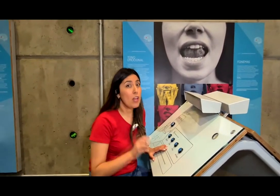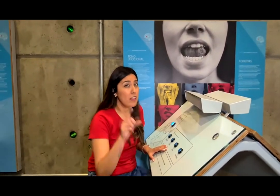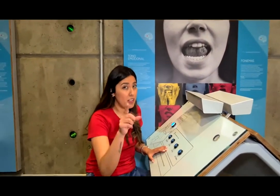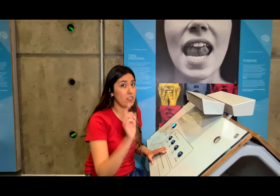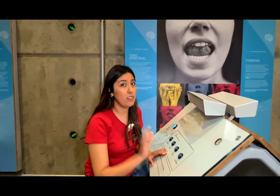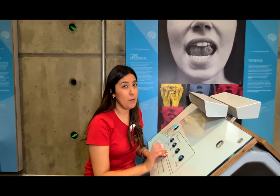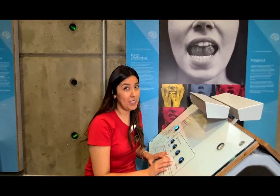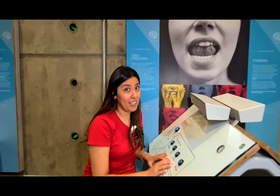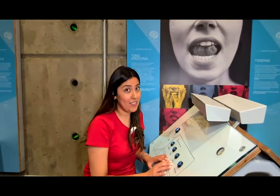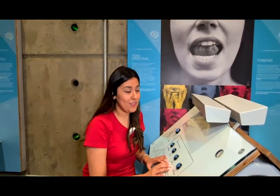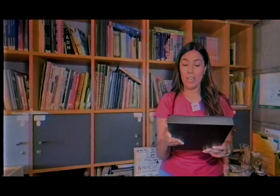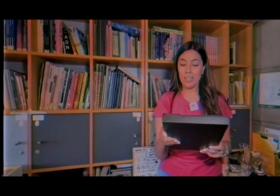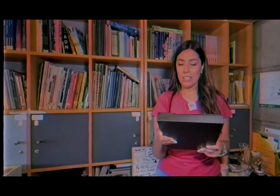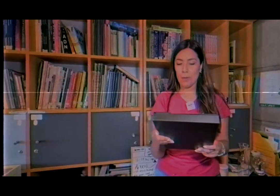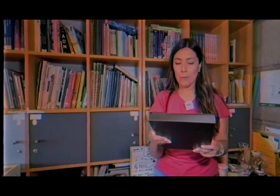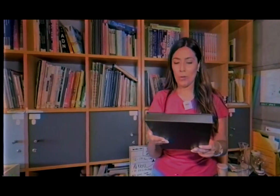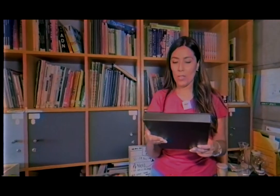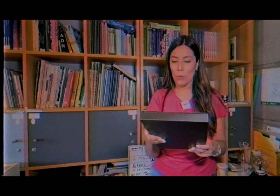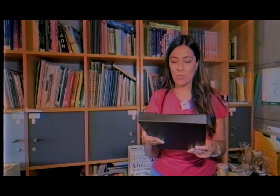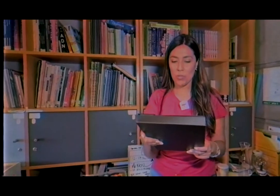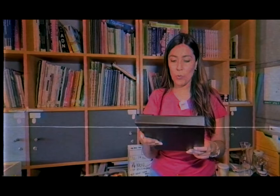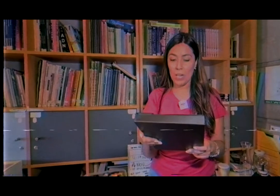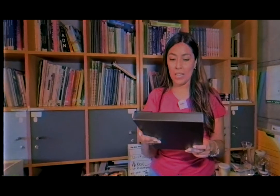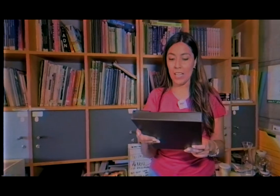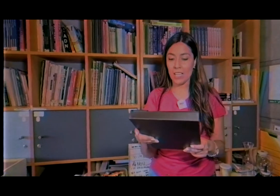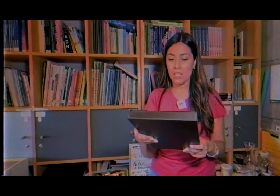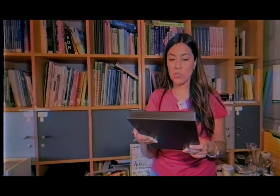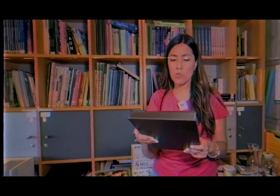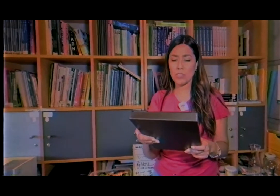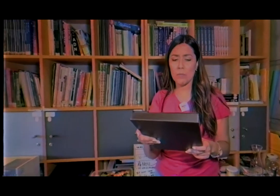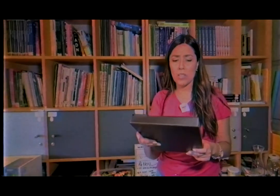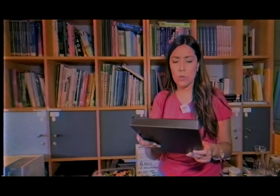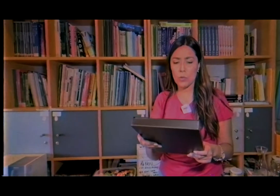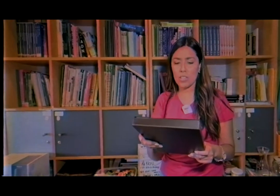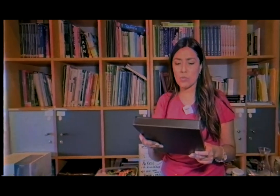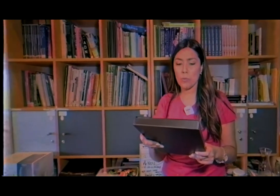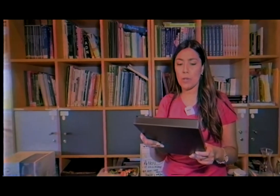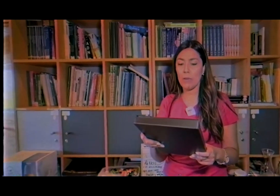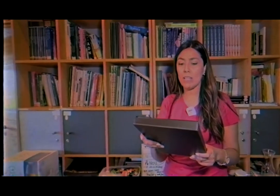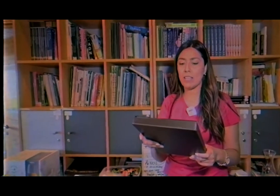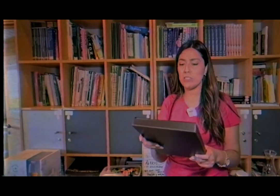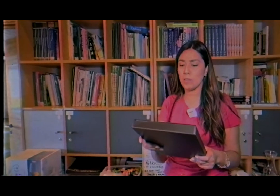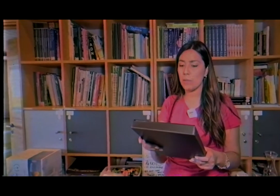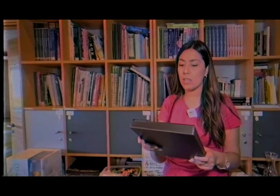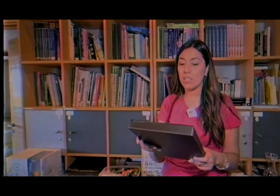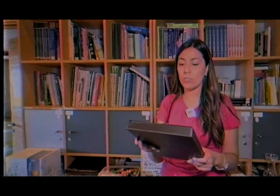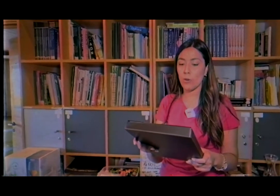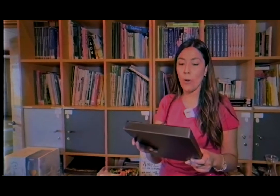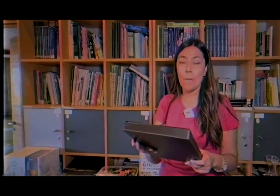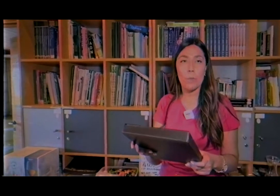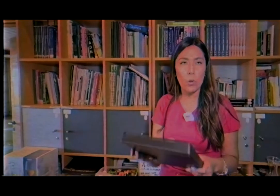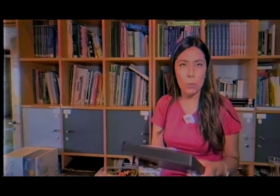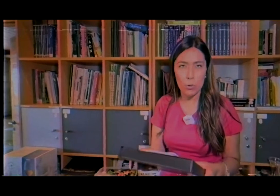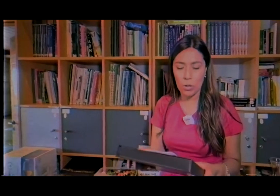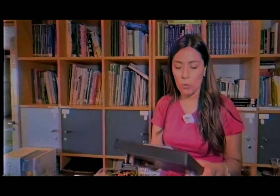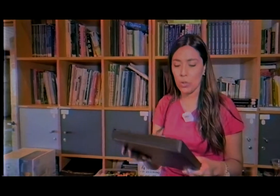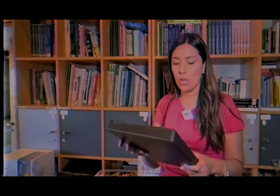de distintas maneras. En cambio, lengua, según la RAE, es un sistema de comunicación verbal casi siempre escrito, propio de una comunidad